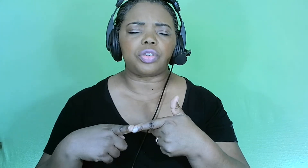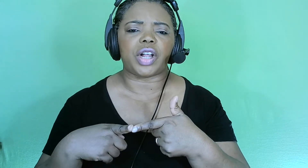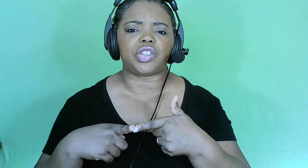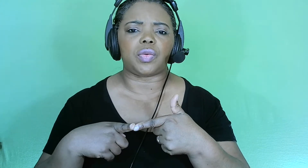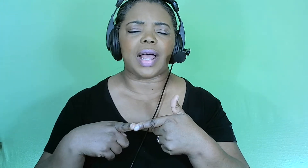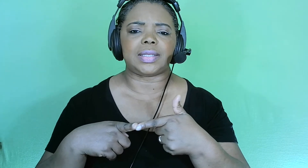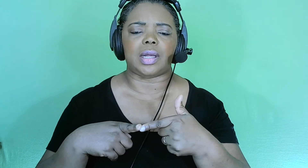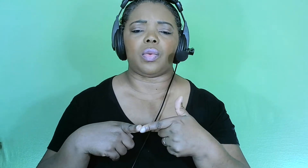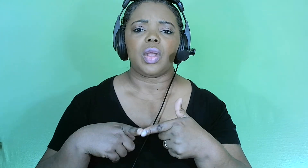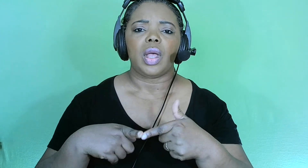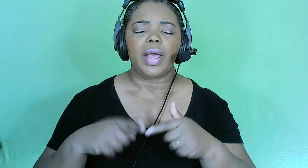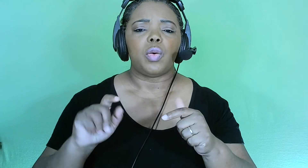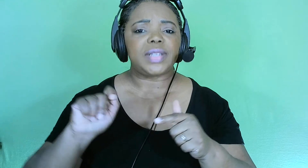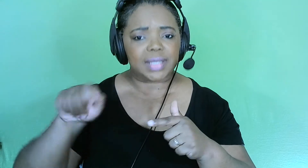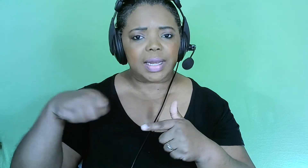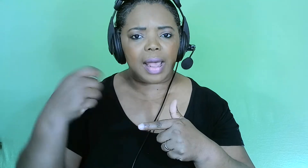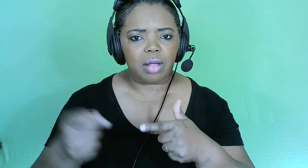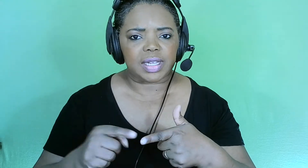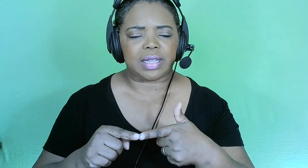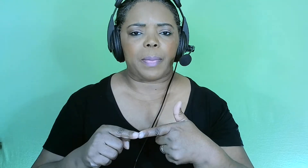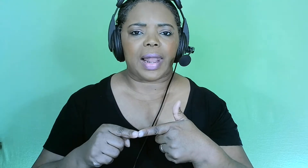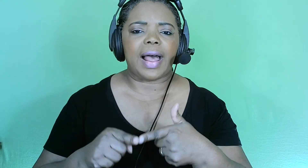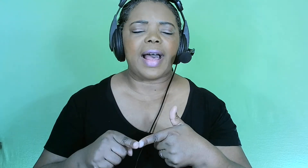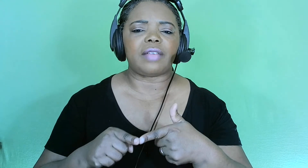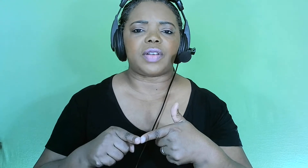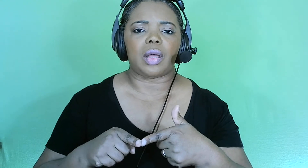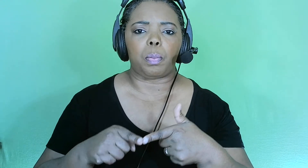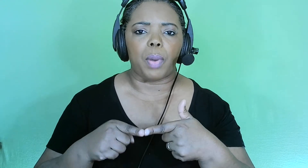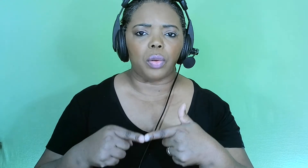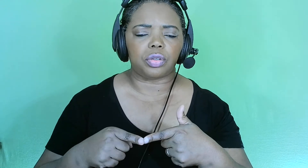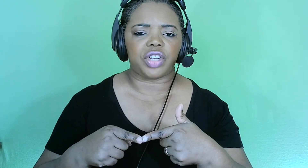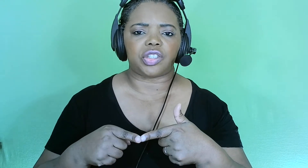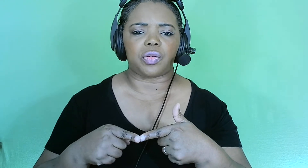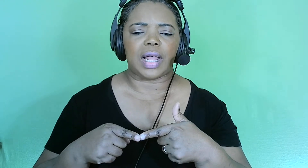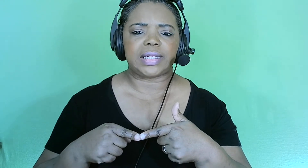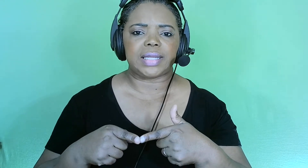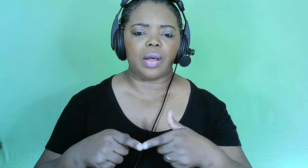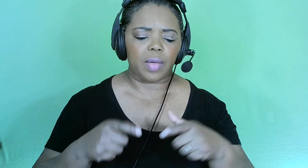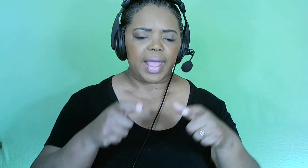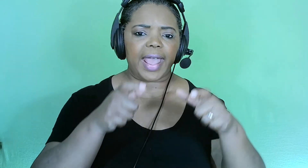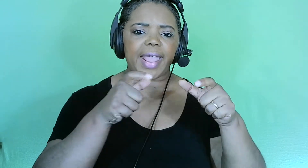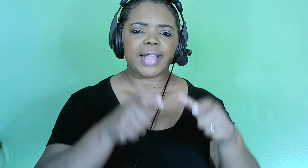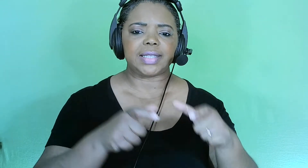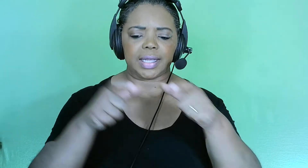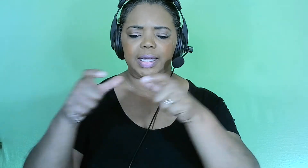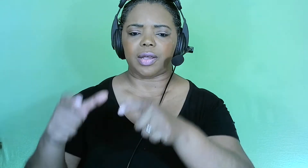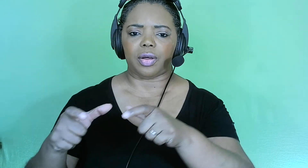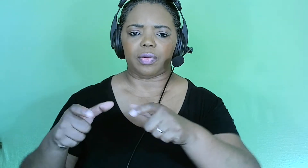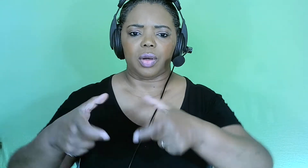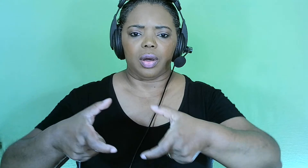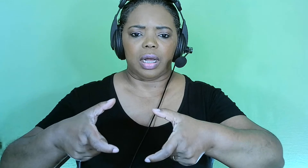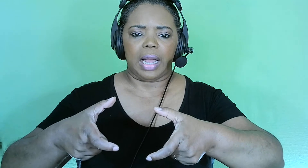de articulação. O sinal dessa palavra, ponto de articulação, é esse aqui, ó. Ó, a mão